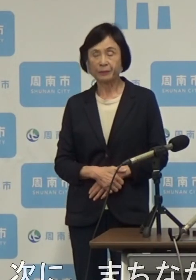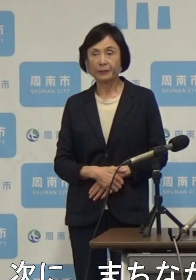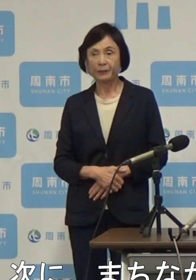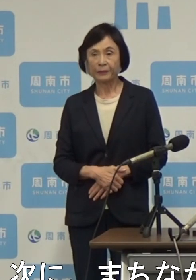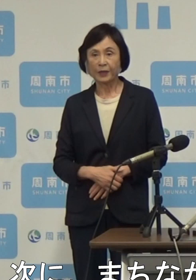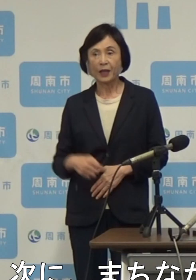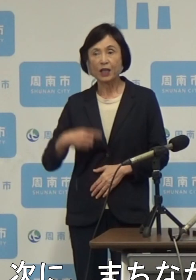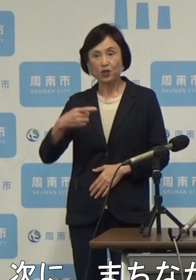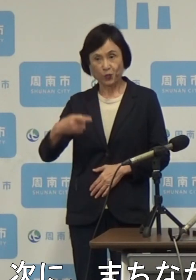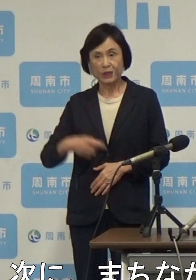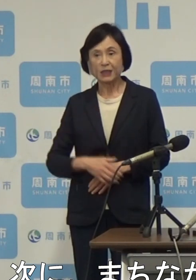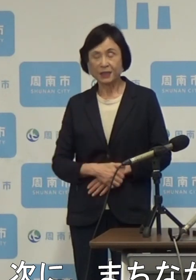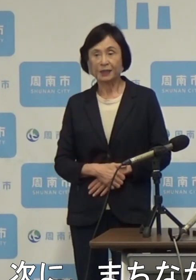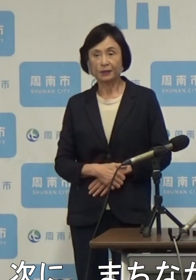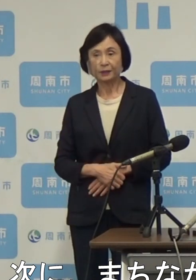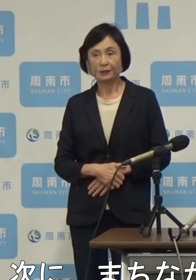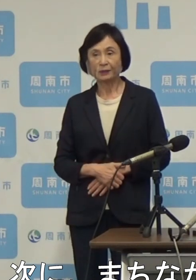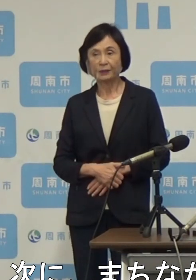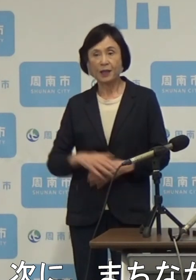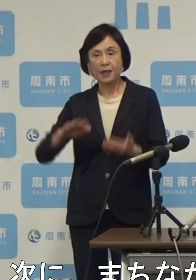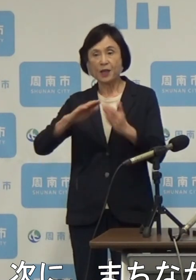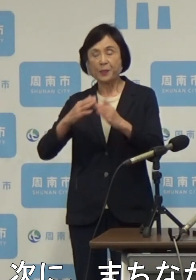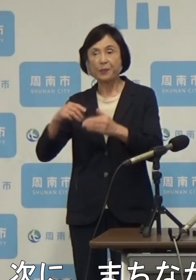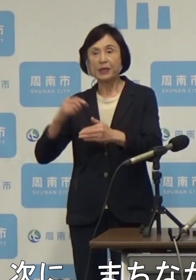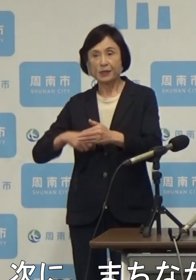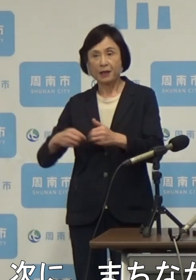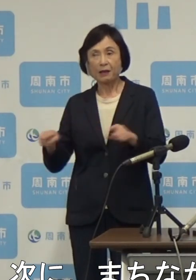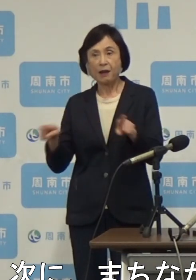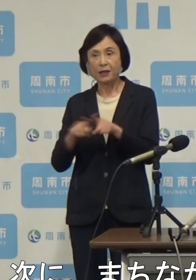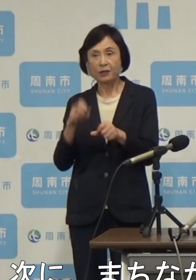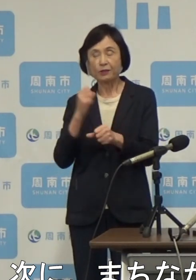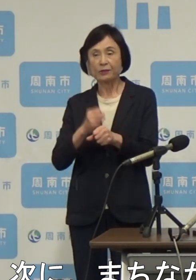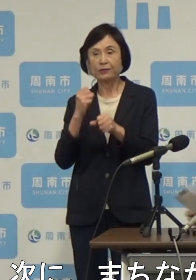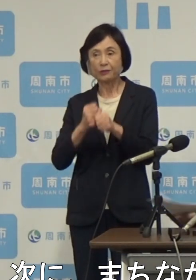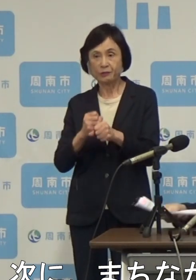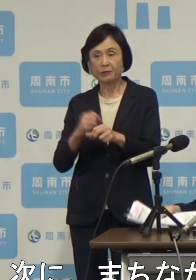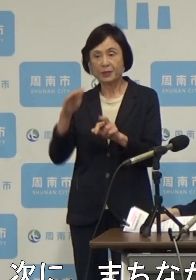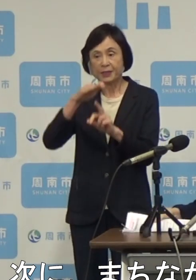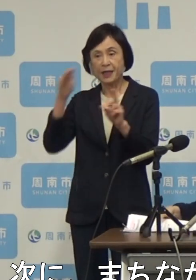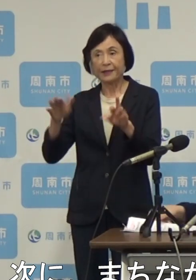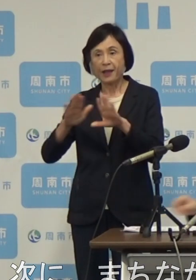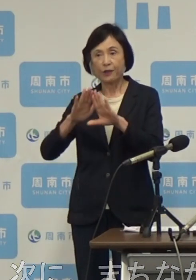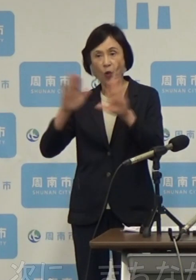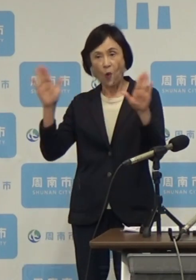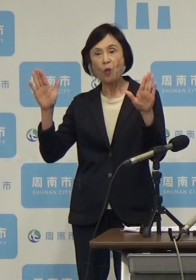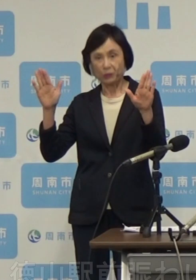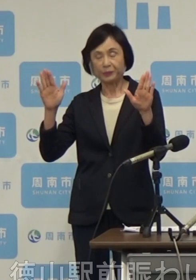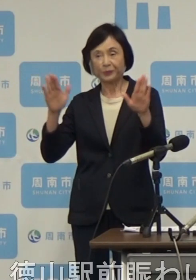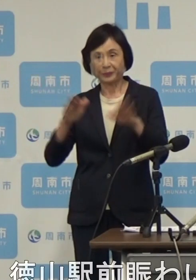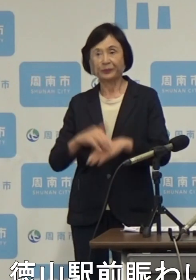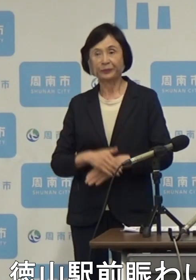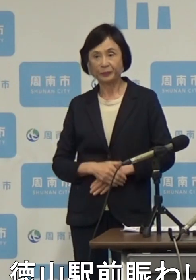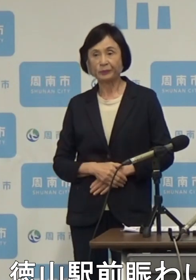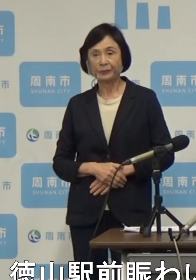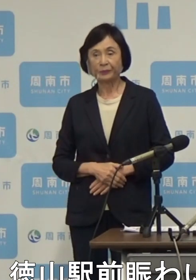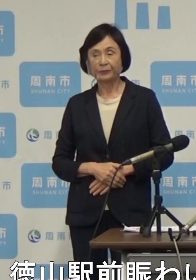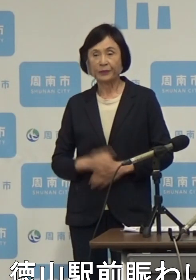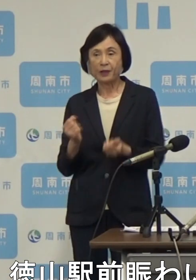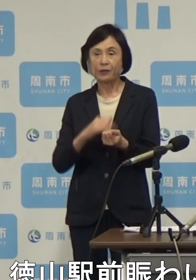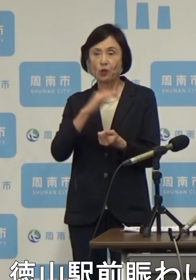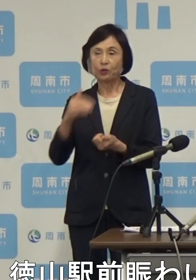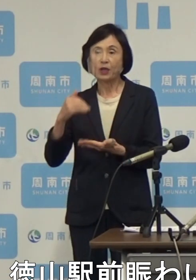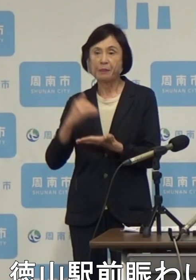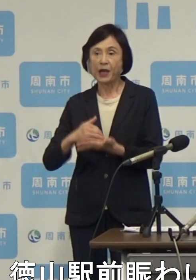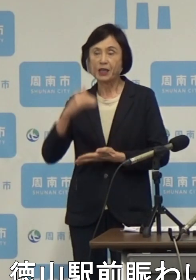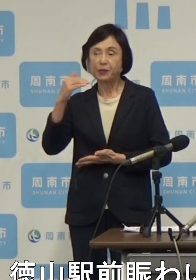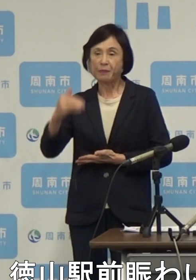はい、次に町中共創センターのオープンについてお知らせします。徳山駅